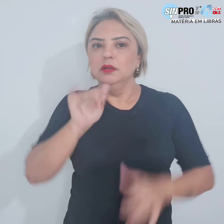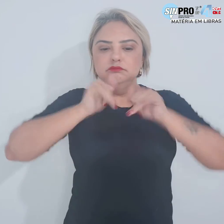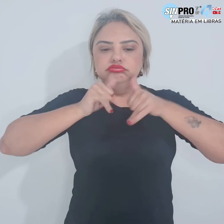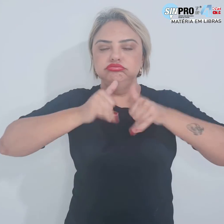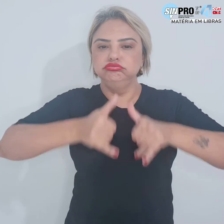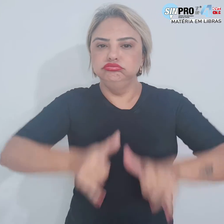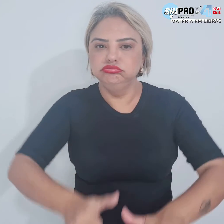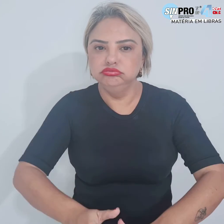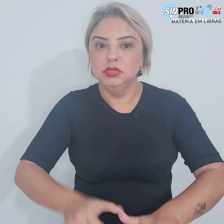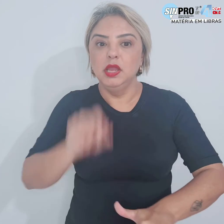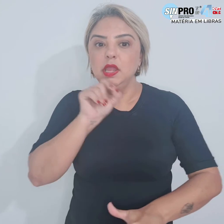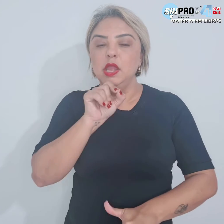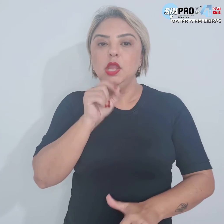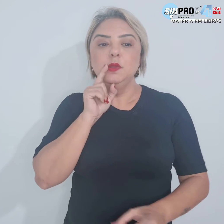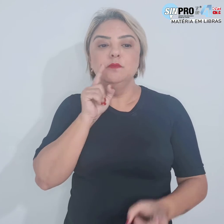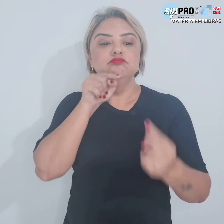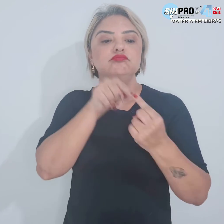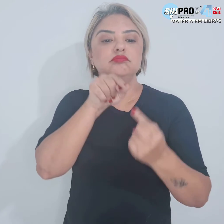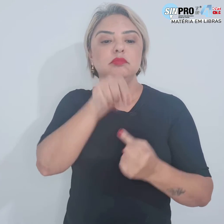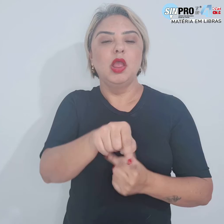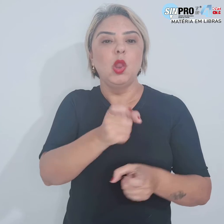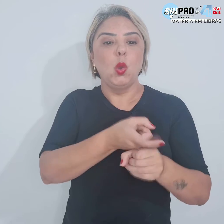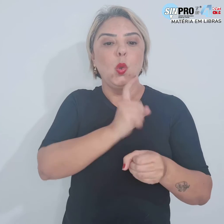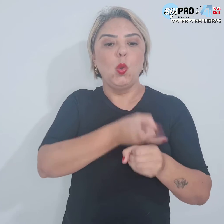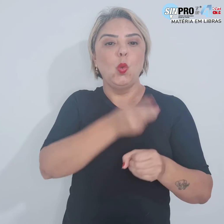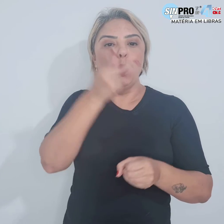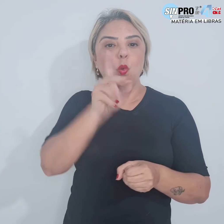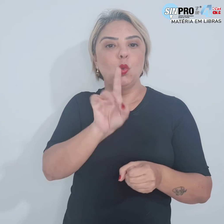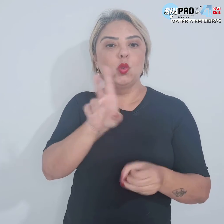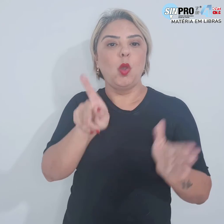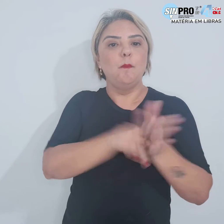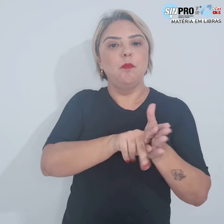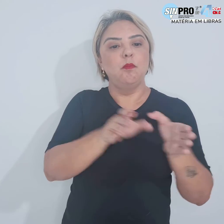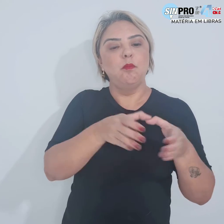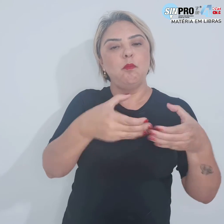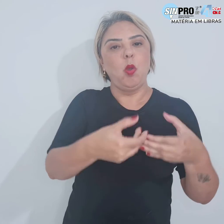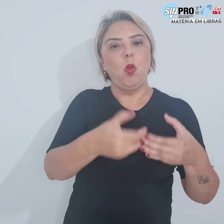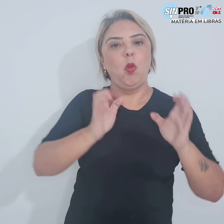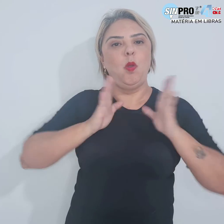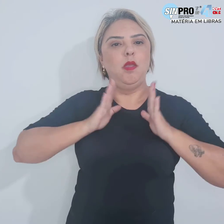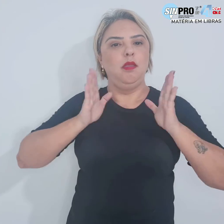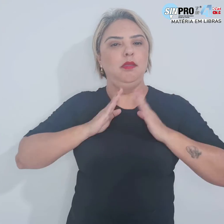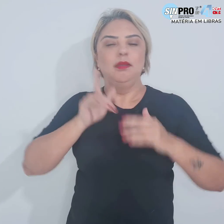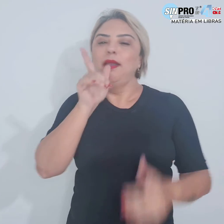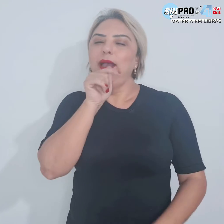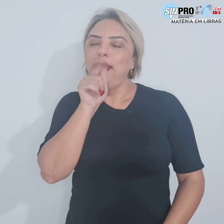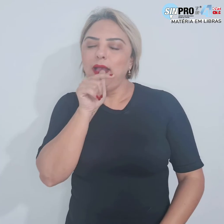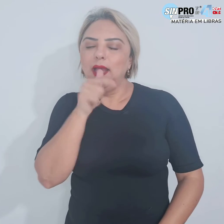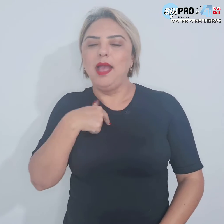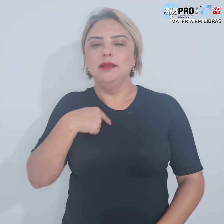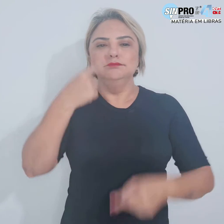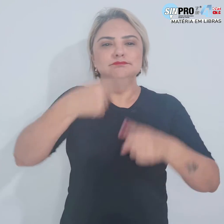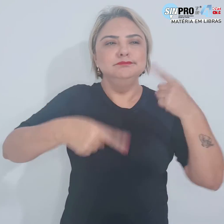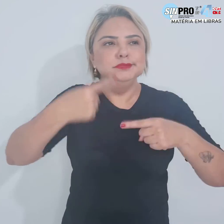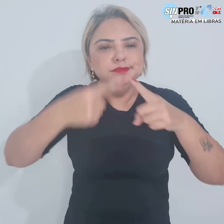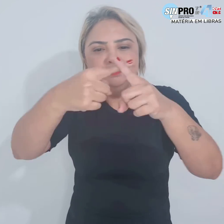elétrica em objeto de lucro para eles. A água tem sido disputada por